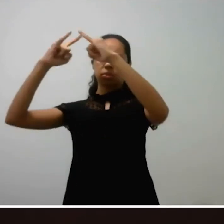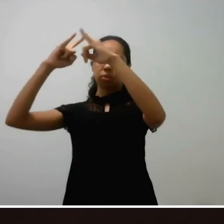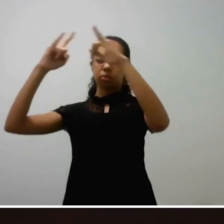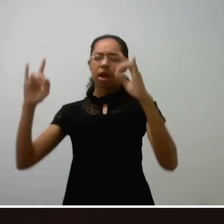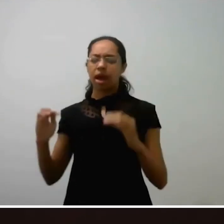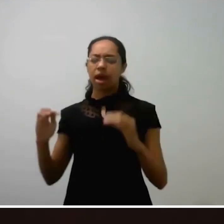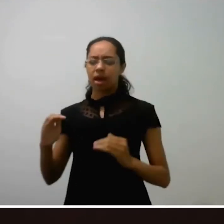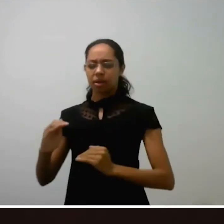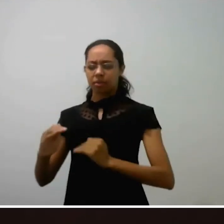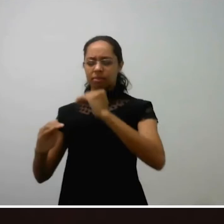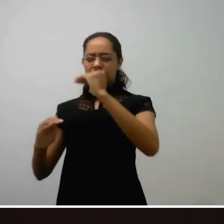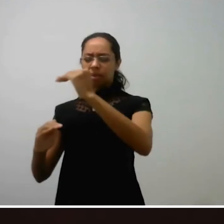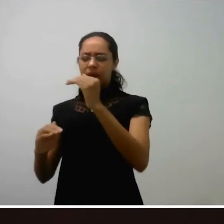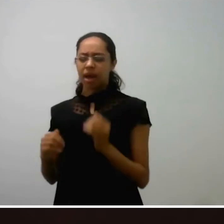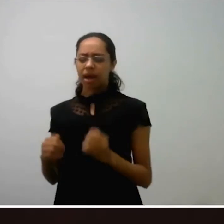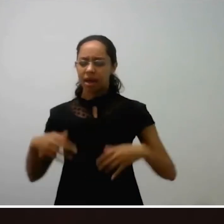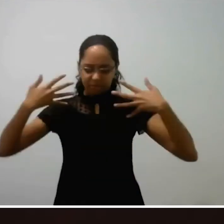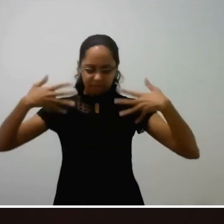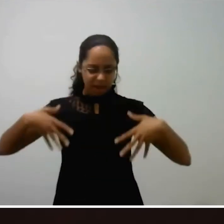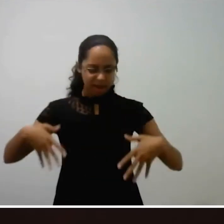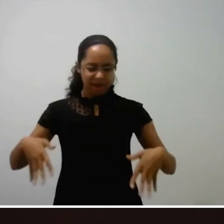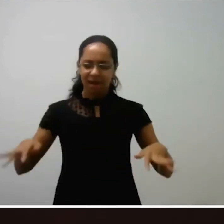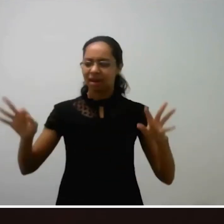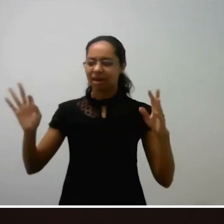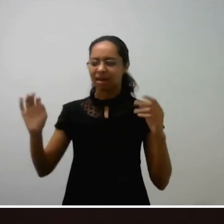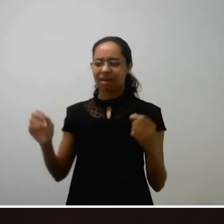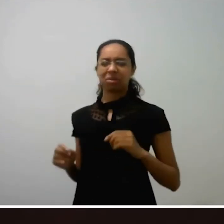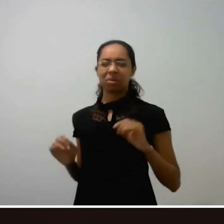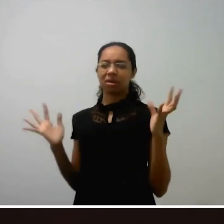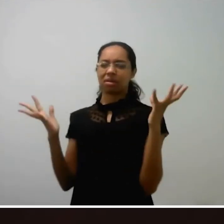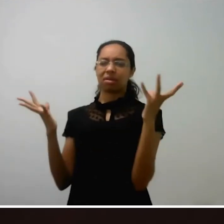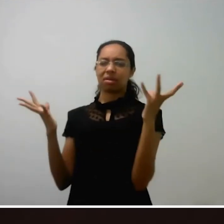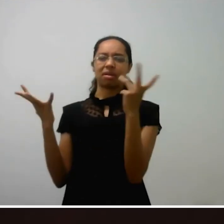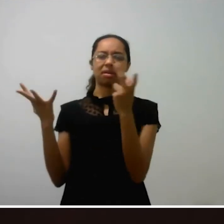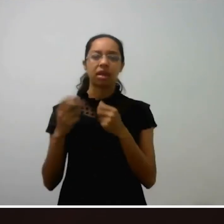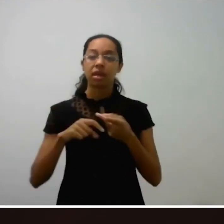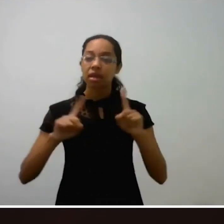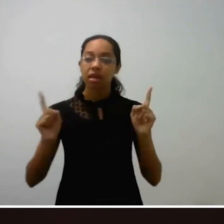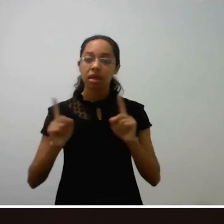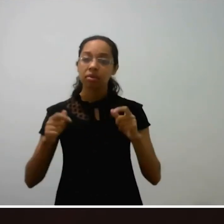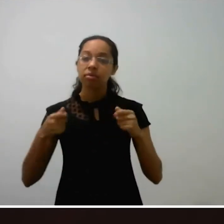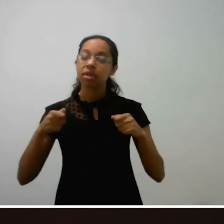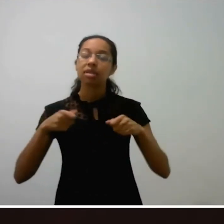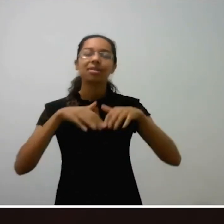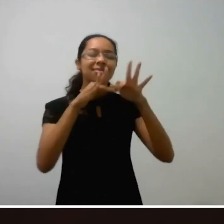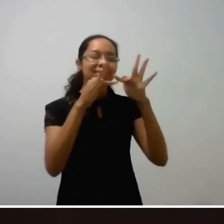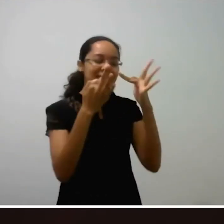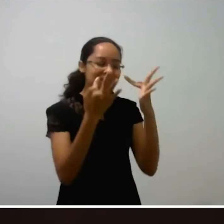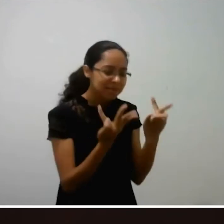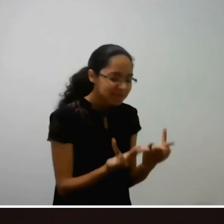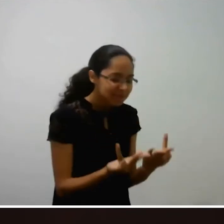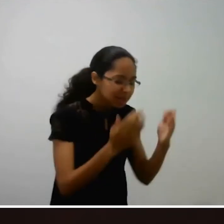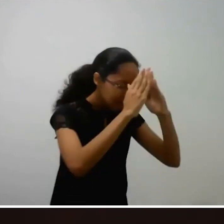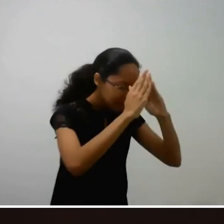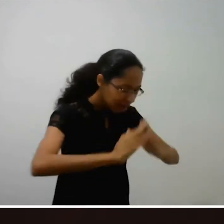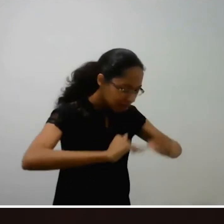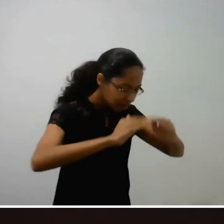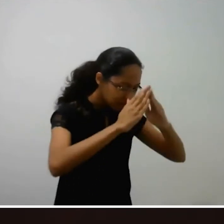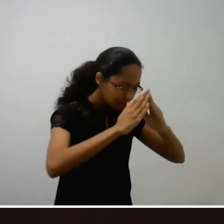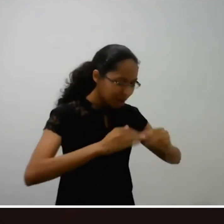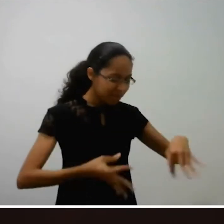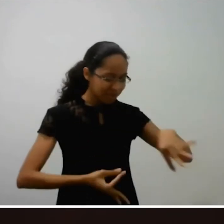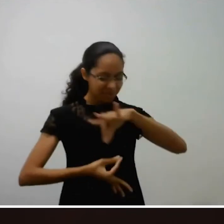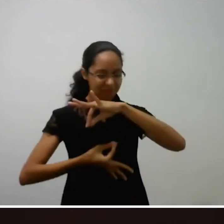suntuosas vestes. Não, adorar a Deus é na simplicidade, é no Espírito e em verdade,